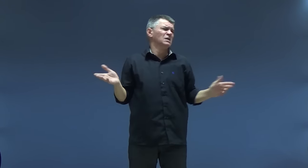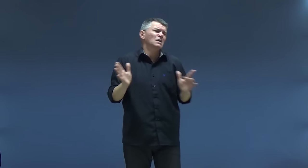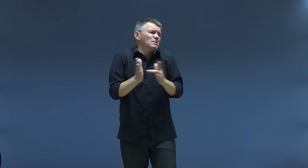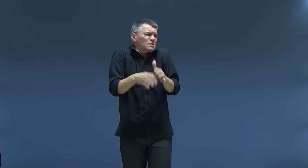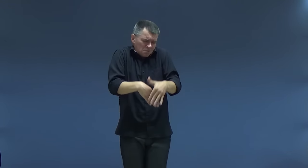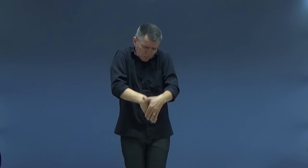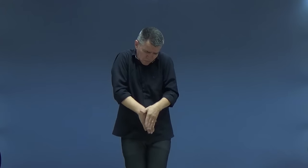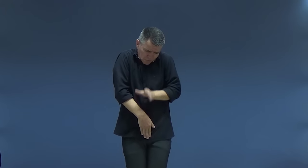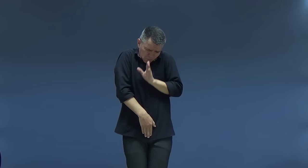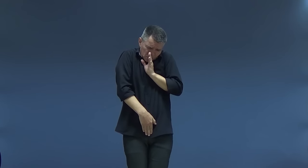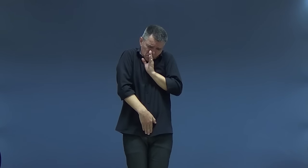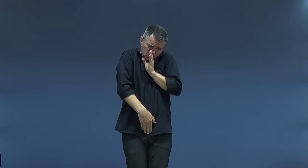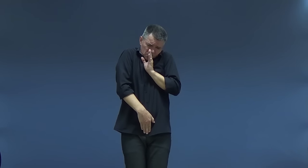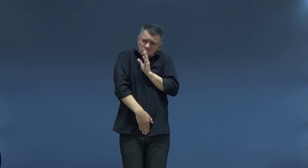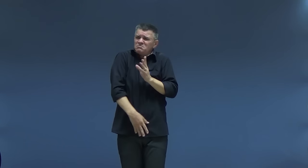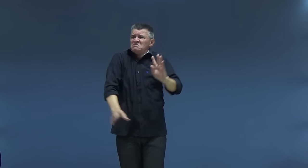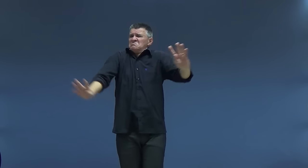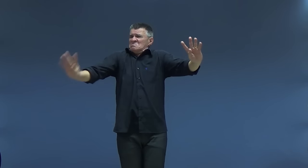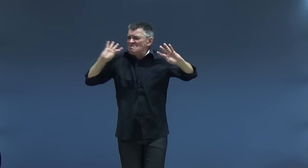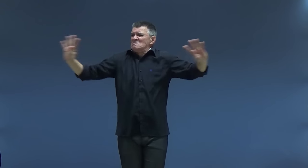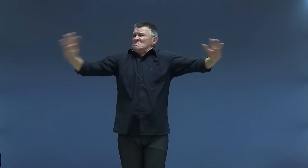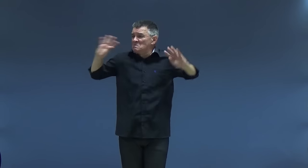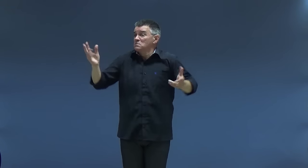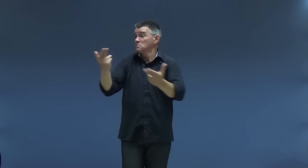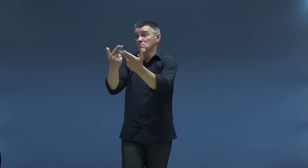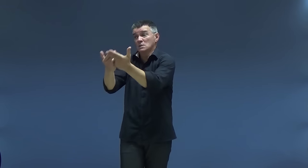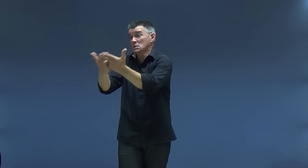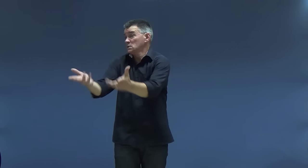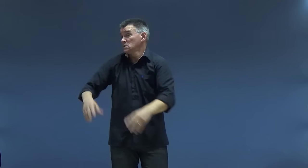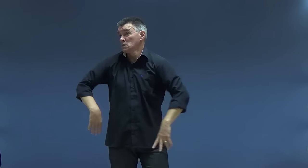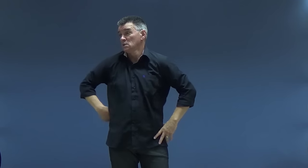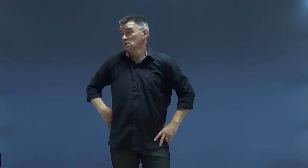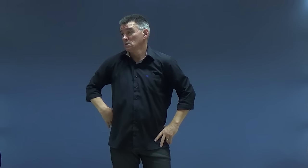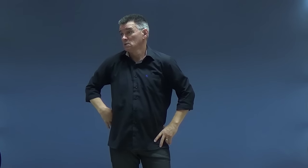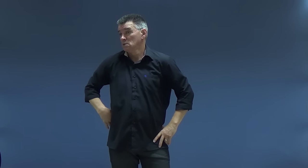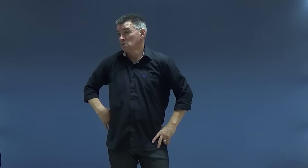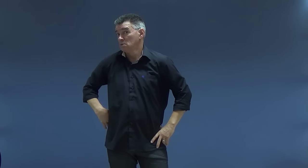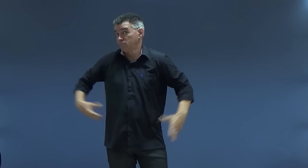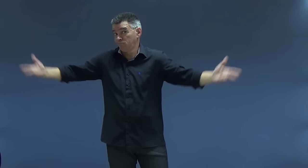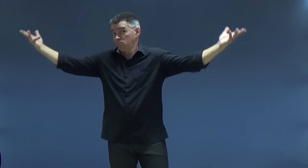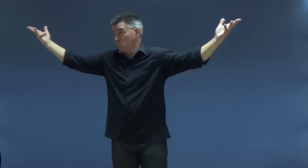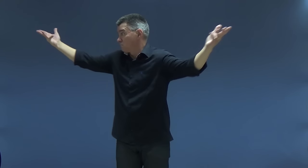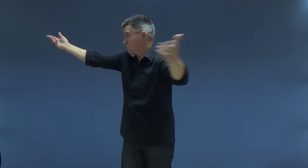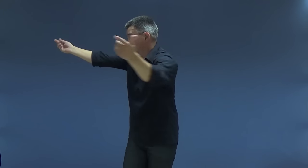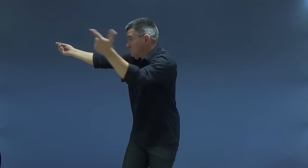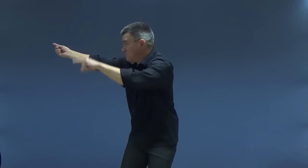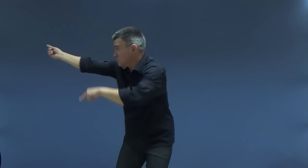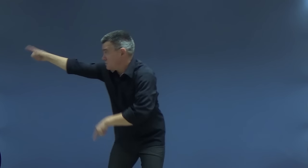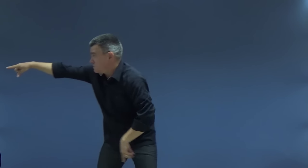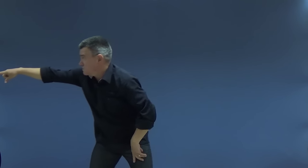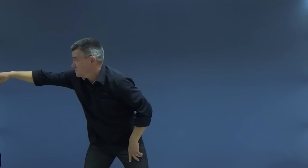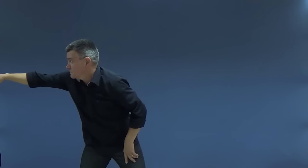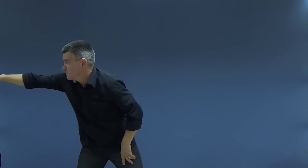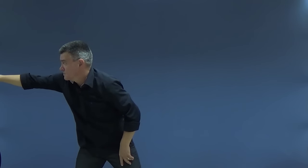Jesus bateu as pessoas? Não, ele ficou lá quieto, humilde, né? Escutando tantas acusações. Próximo.